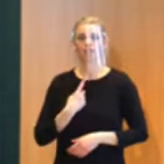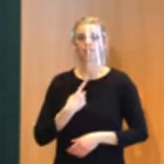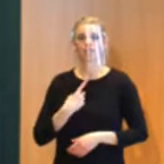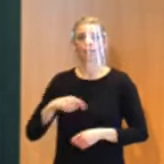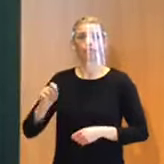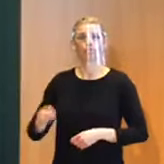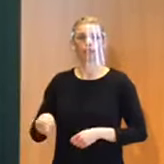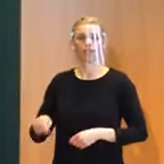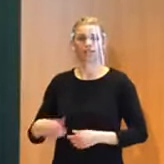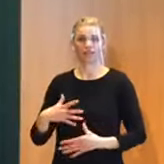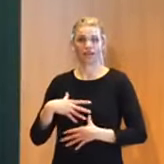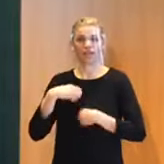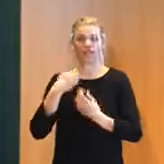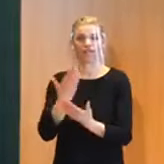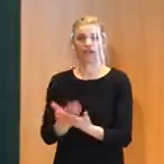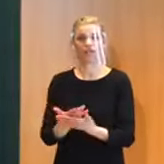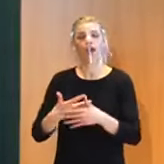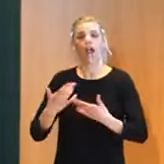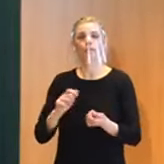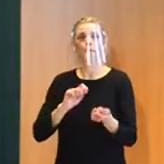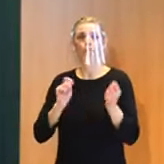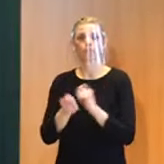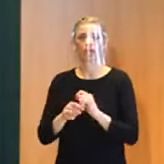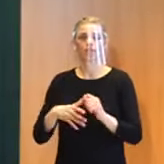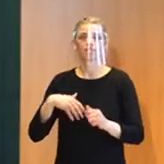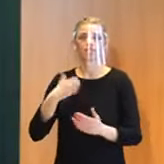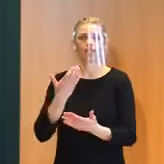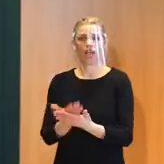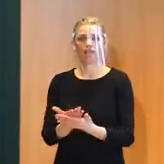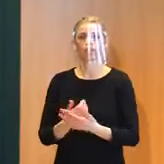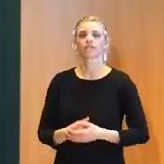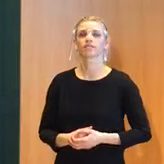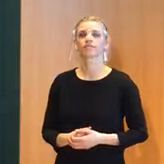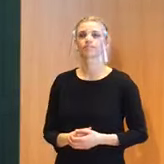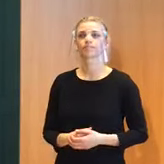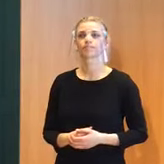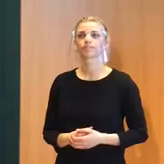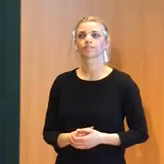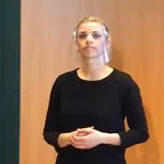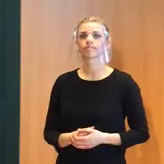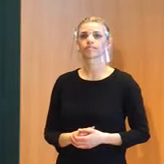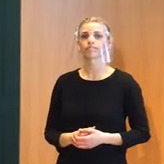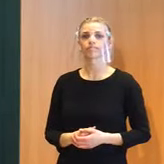návrhy alebo pozmeňovacie návrhy. Áno.